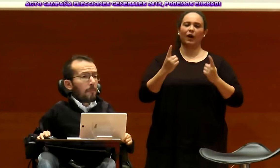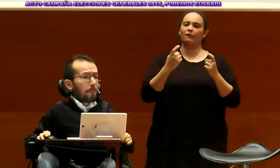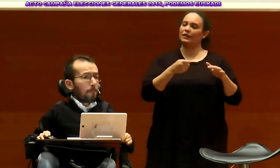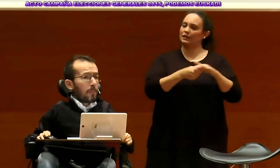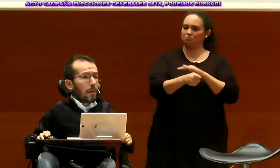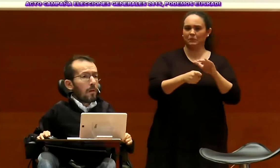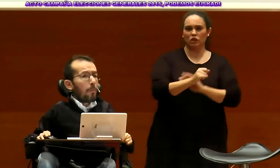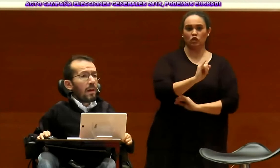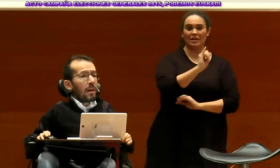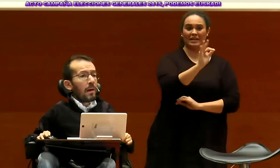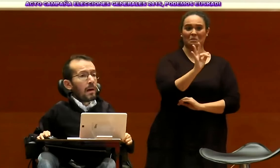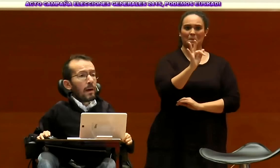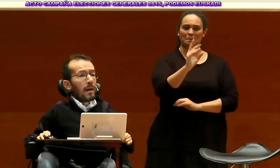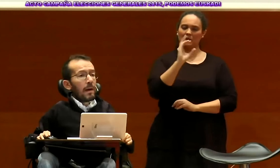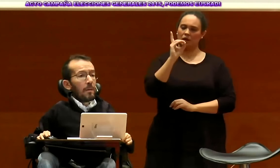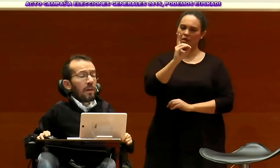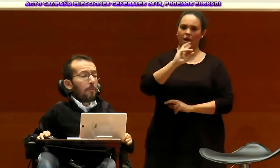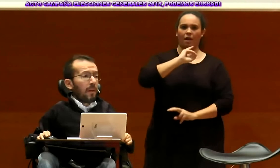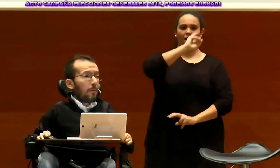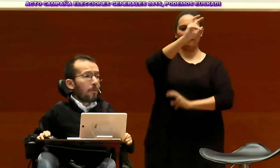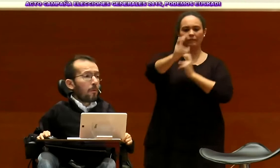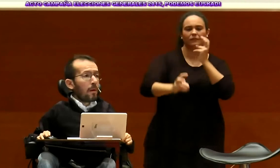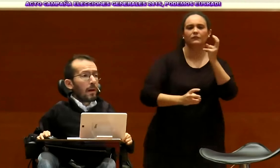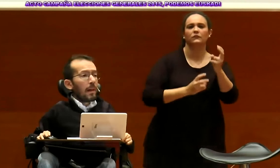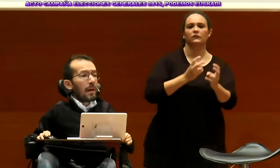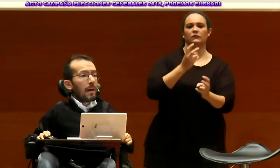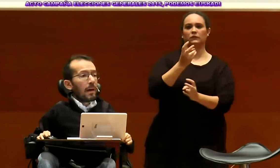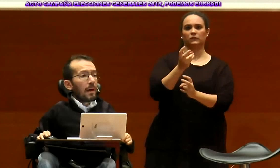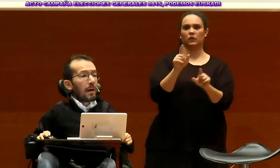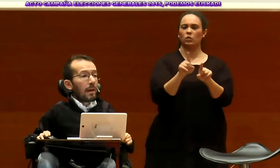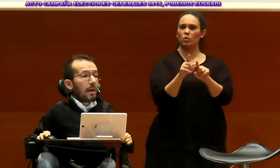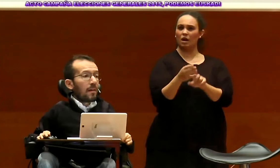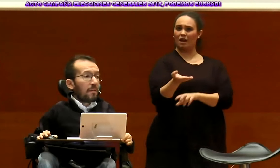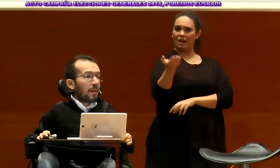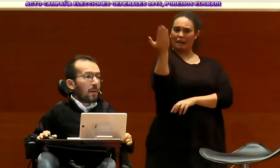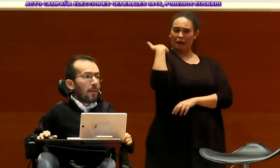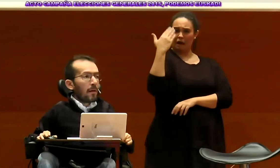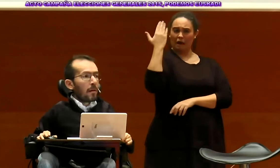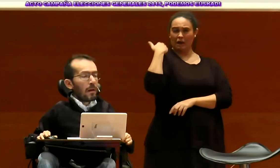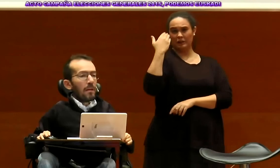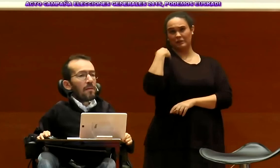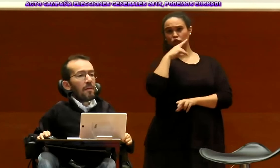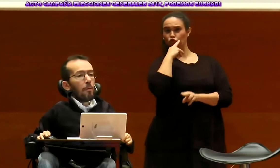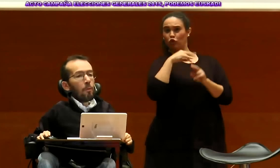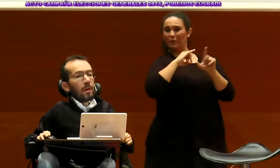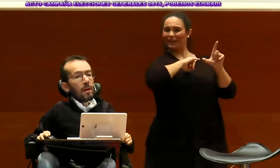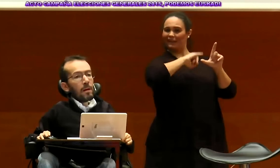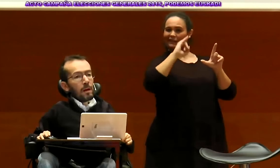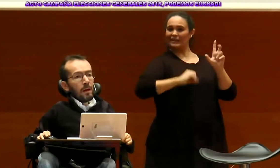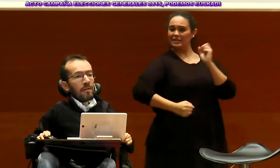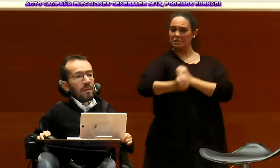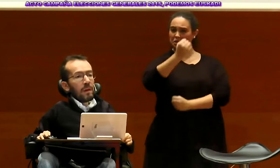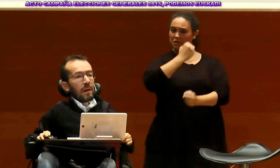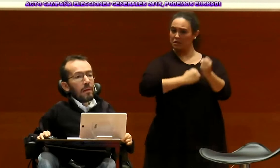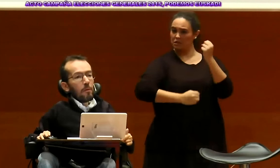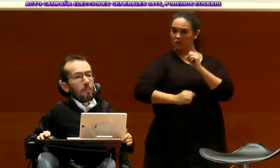más D, recuperarla a niveles previos a la así llamada crisis económica,